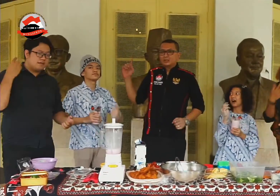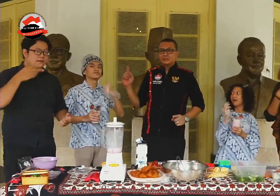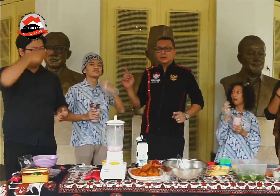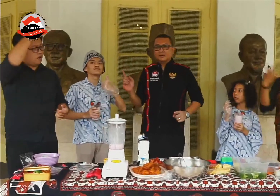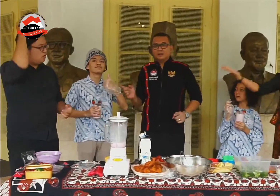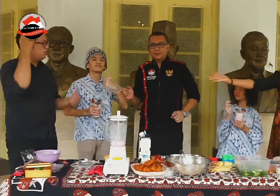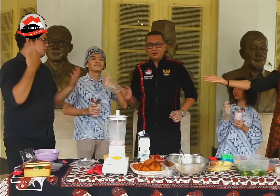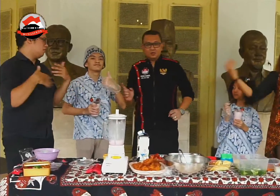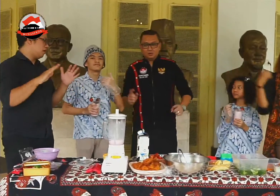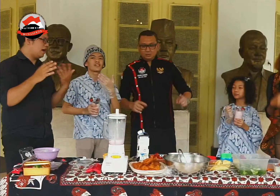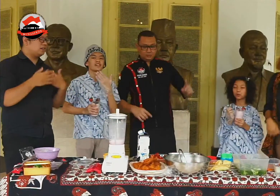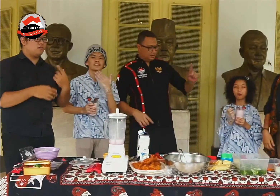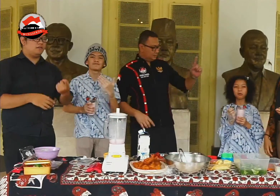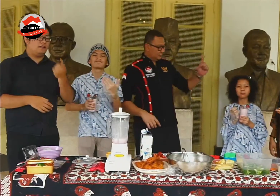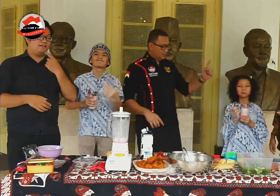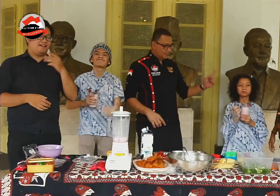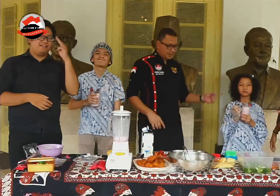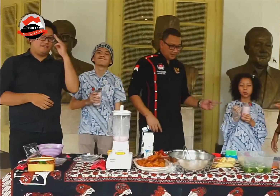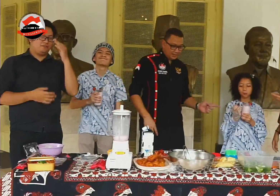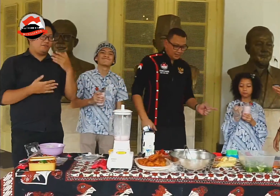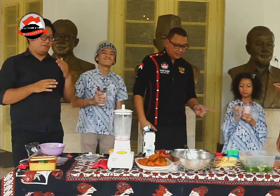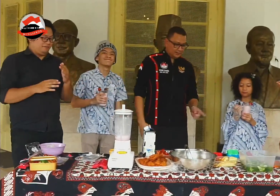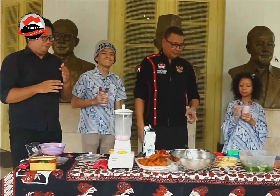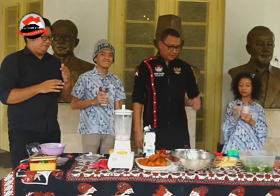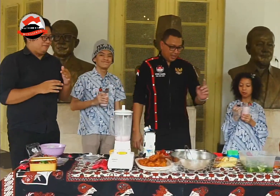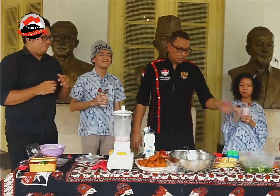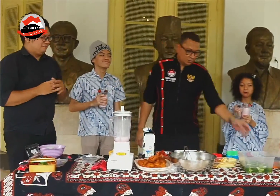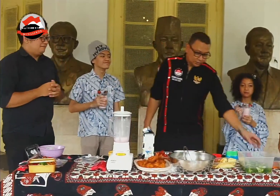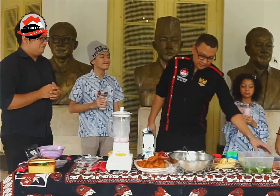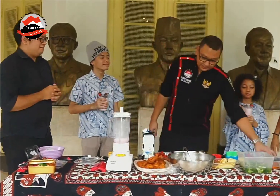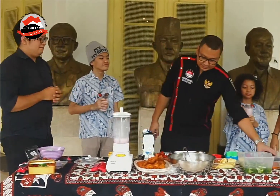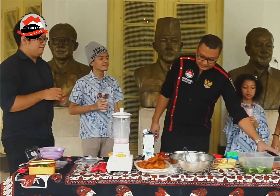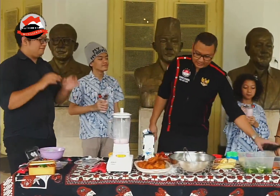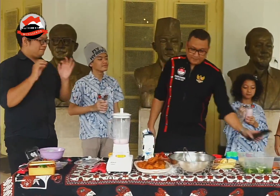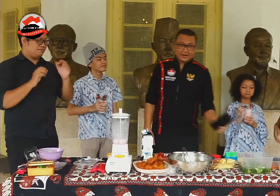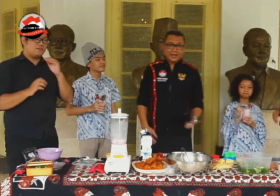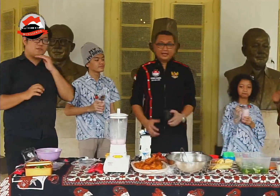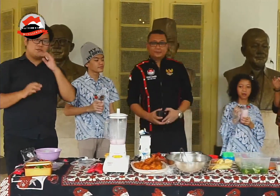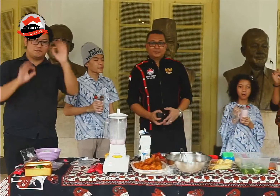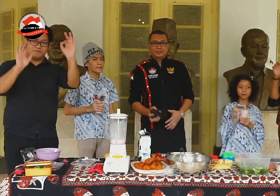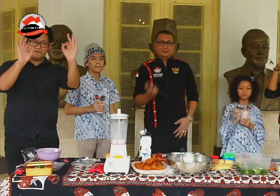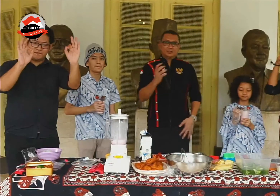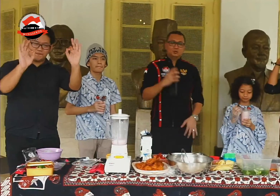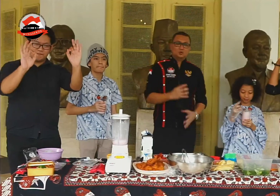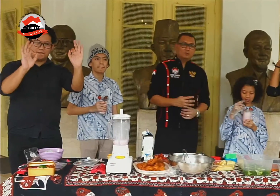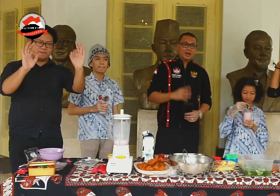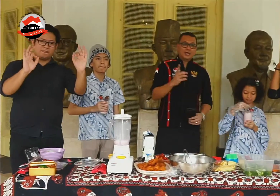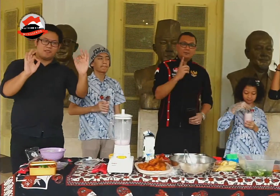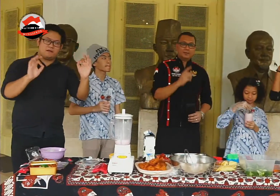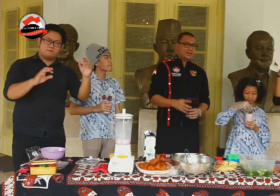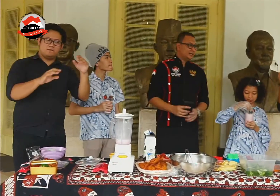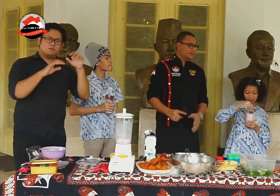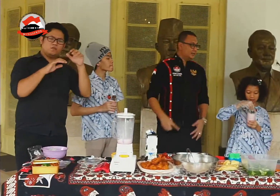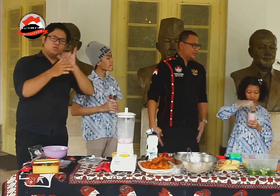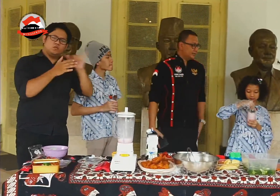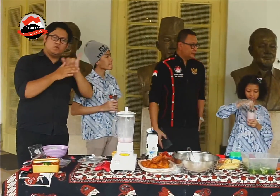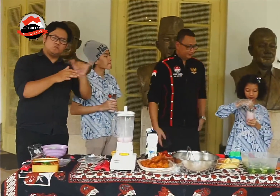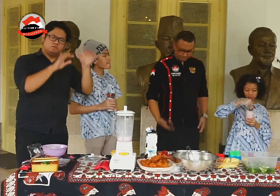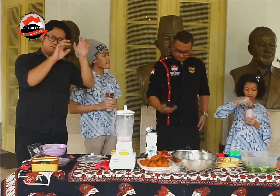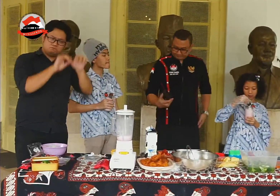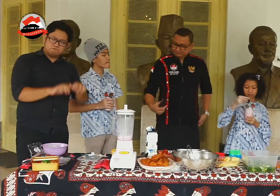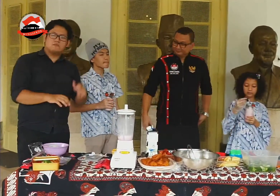Sama Karina sama Kak Paul, Andika juga boleh. Sama Nanda. Ya, kita tunggu ya. Langsung tanya aja di YouTube banyak, channelnya,